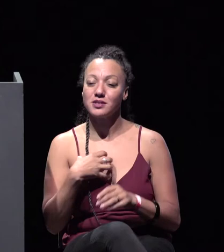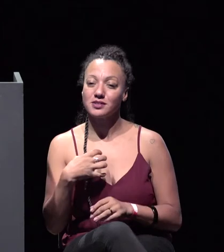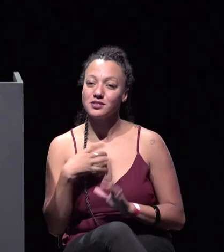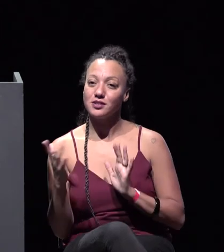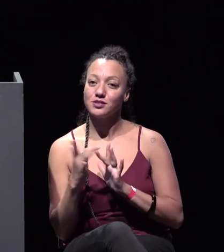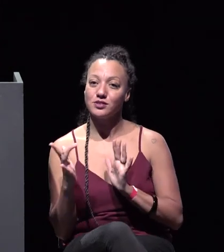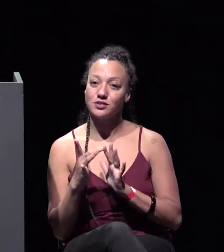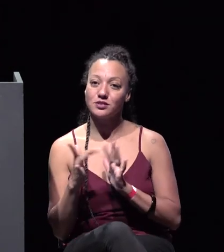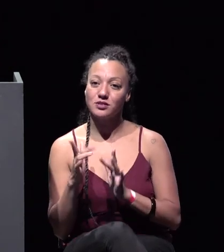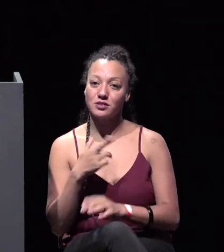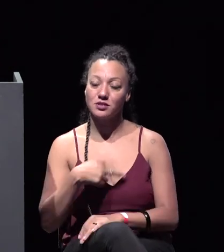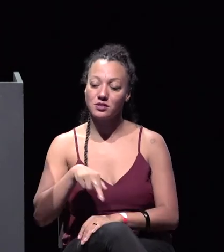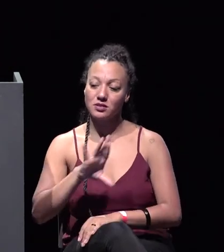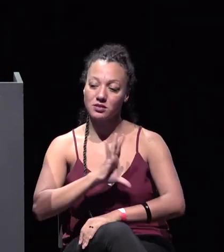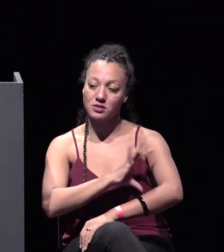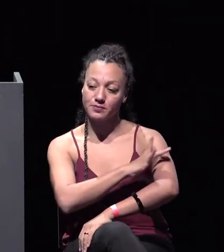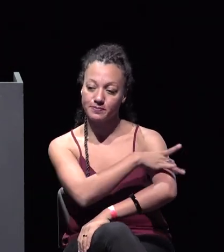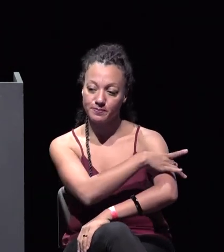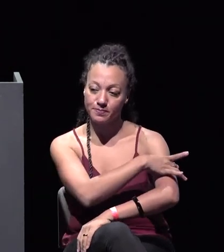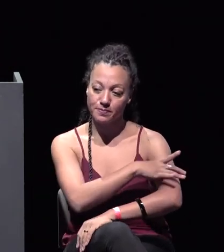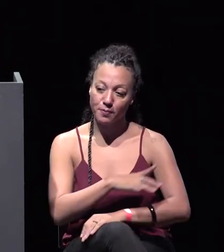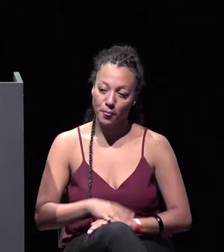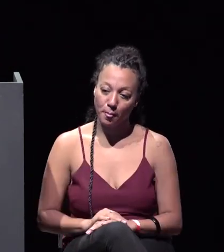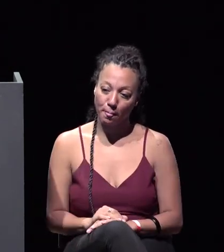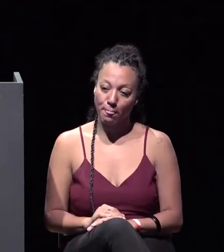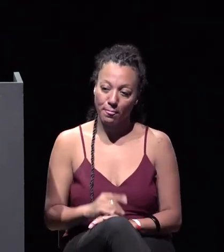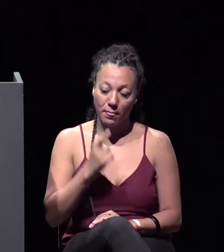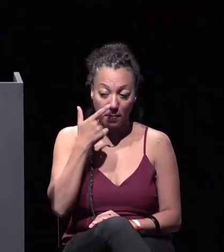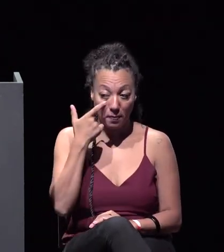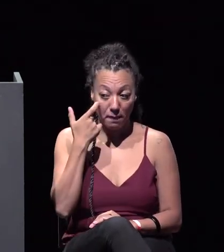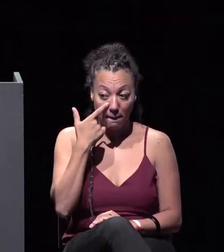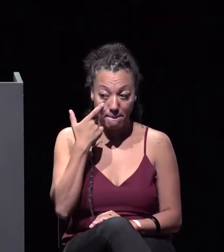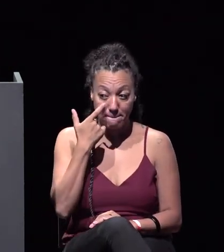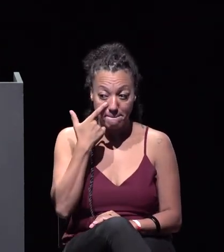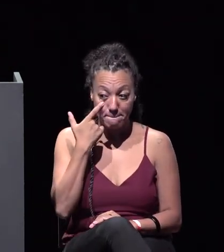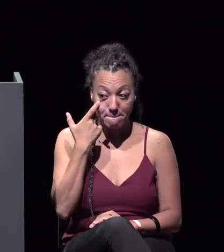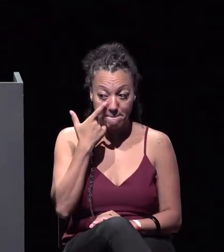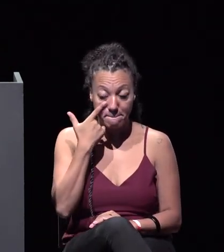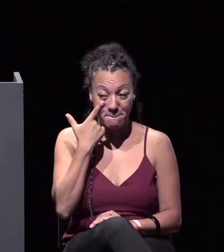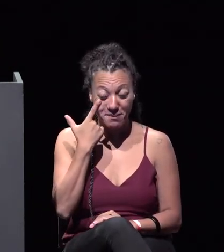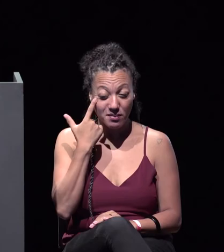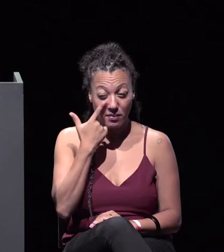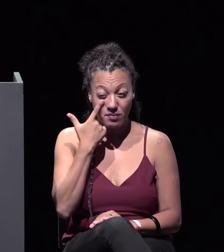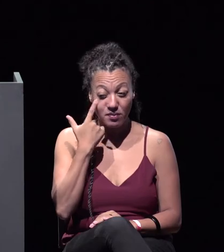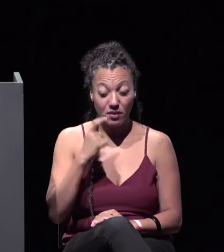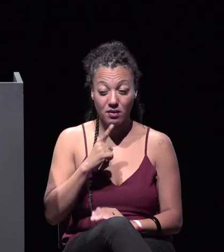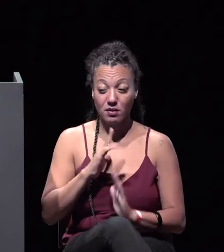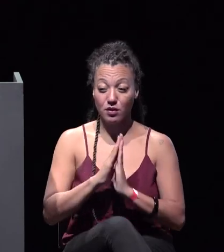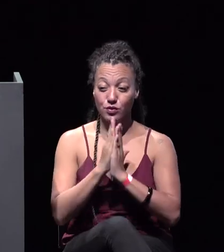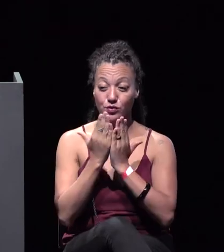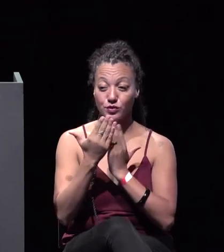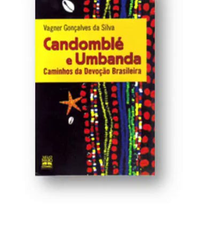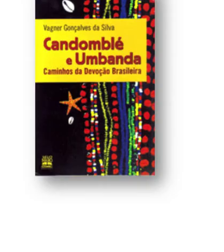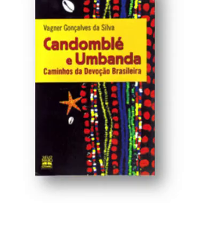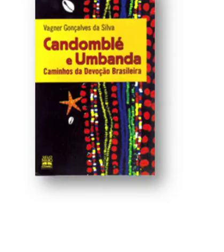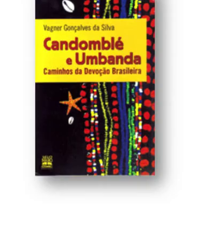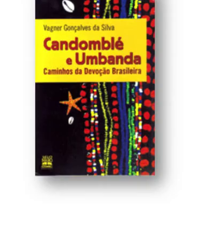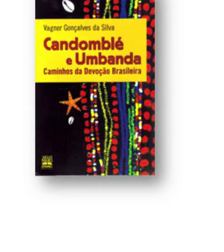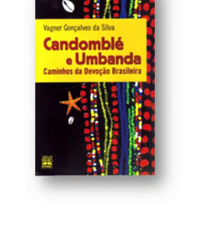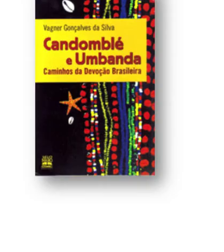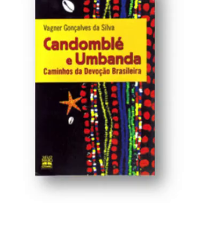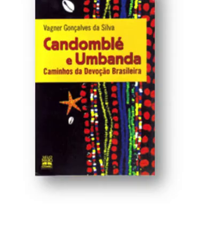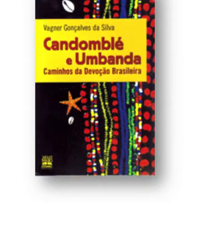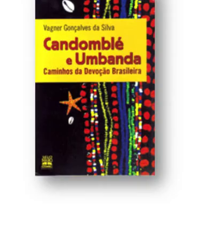candomblé bom aí a gente vai ter a capa do livro do professor doutor wagner